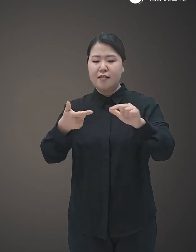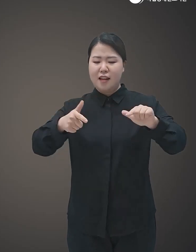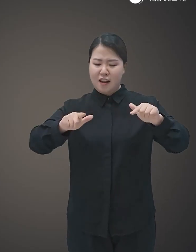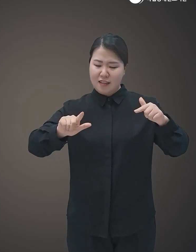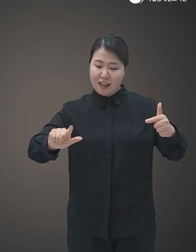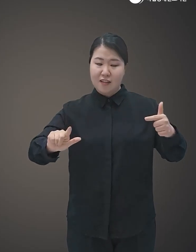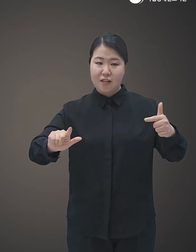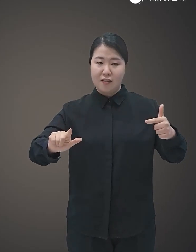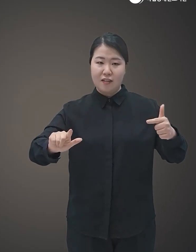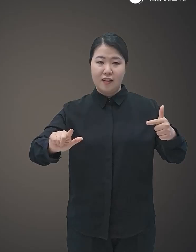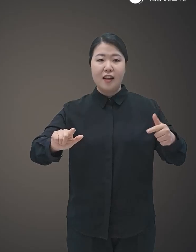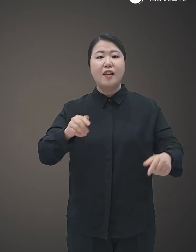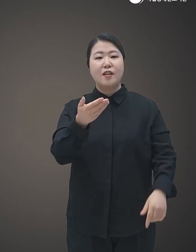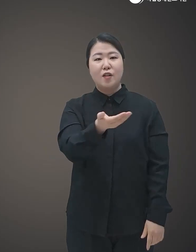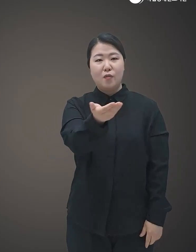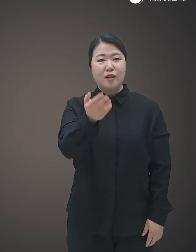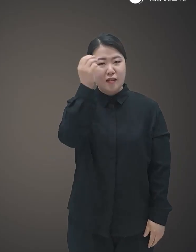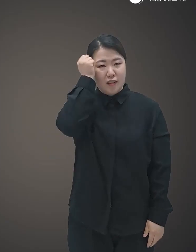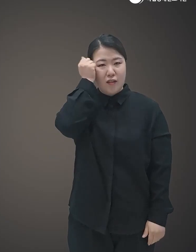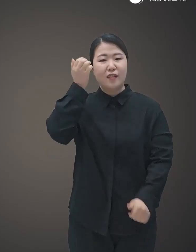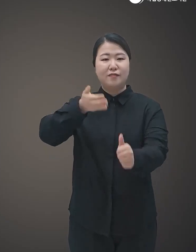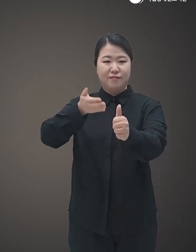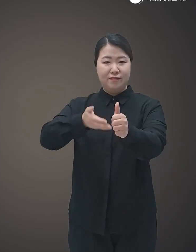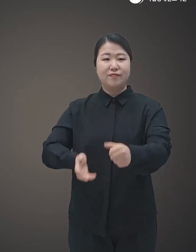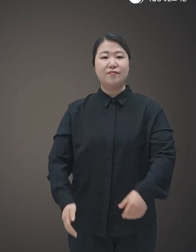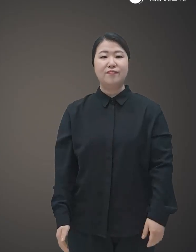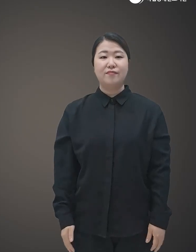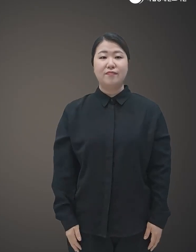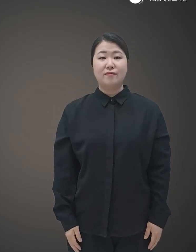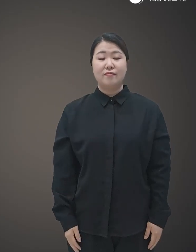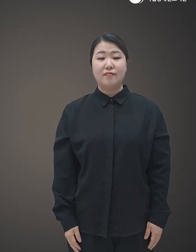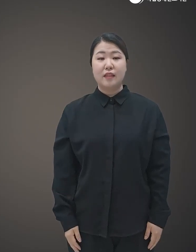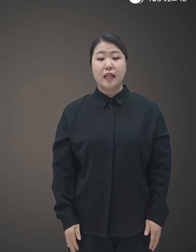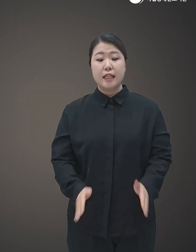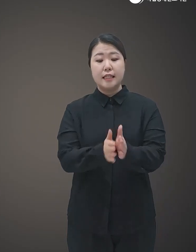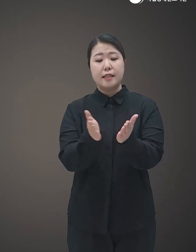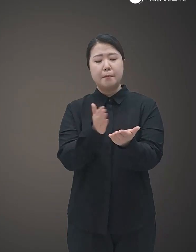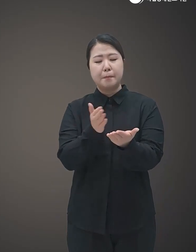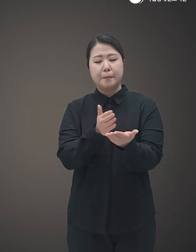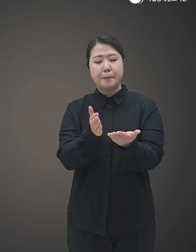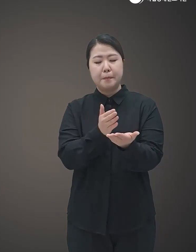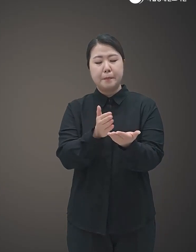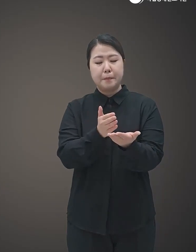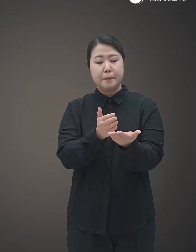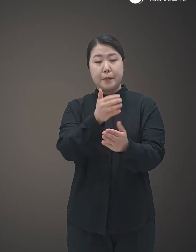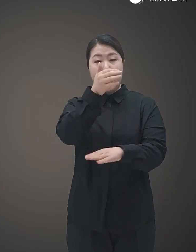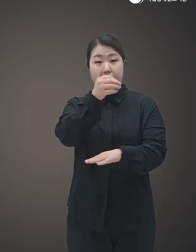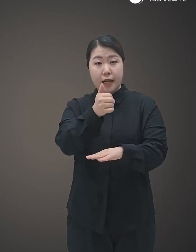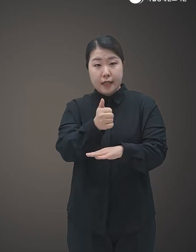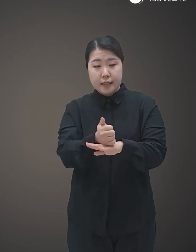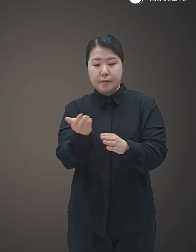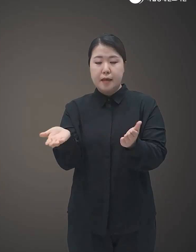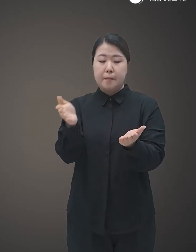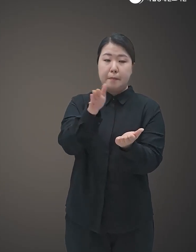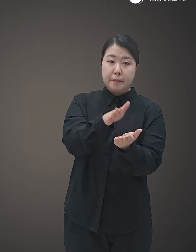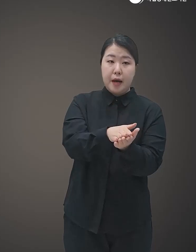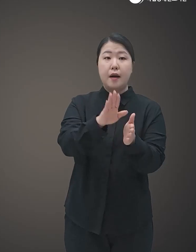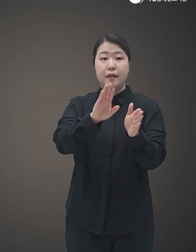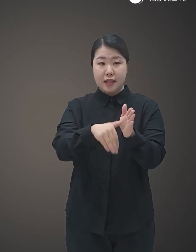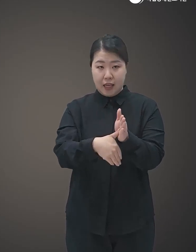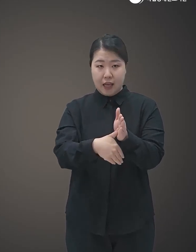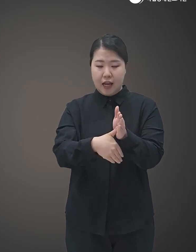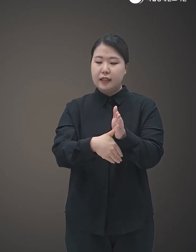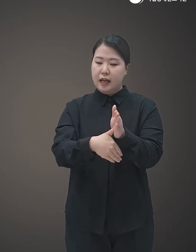매우 다르다는 점을 기억해 주었으면 좋겠어요. 그래서 이 책 마지막 장을 덮을 땐